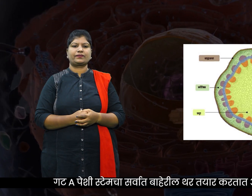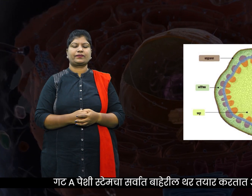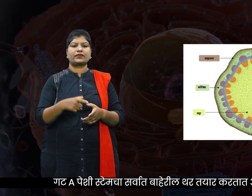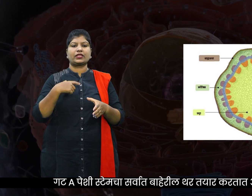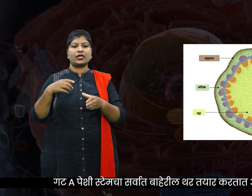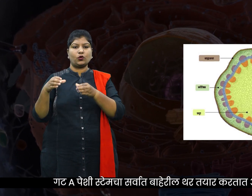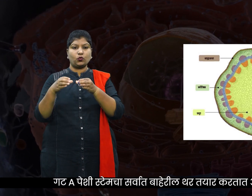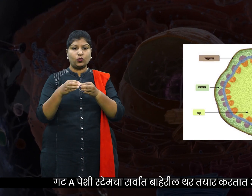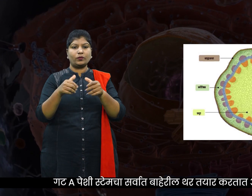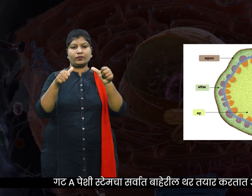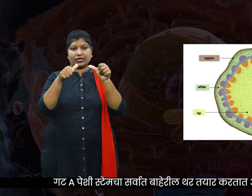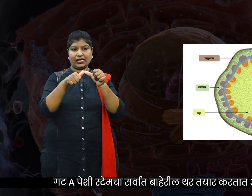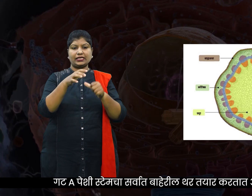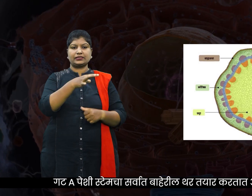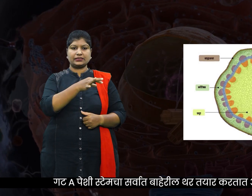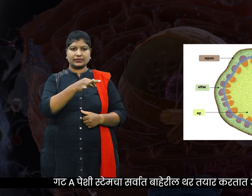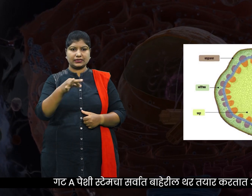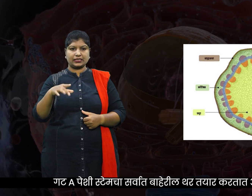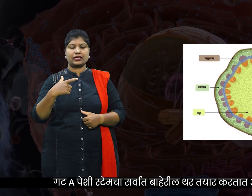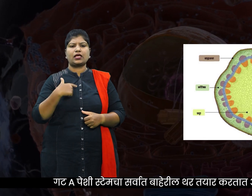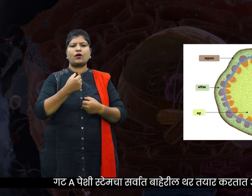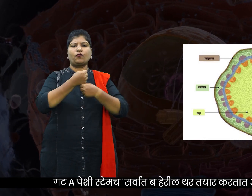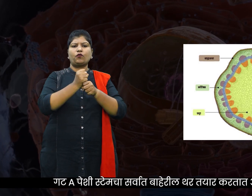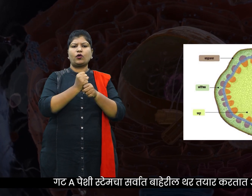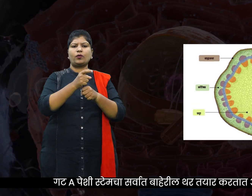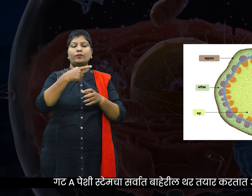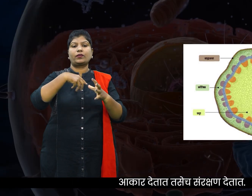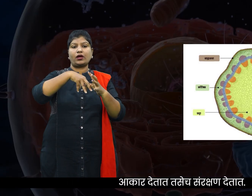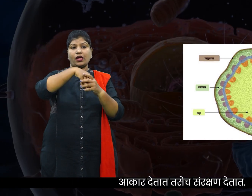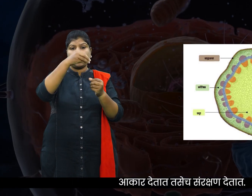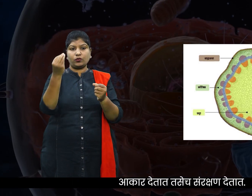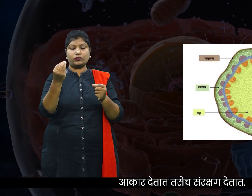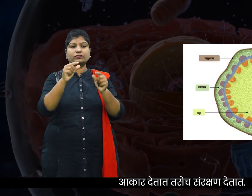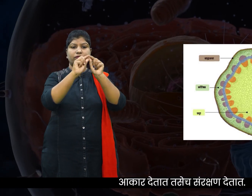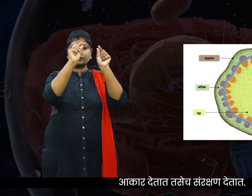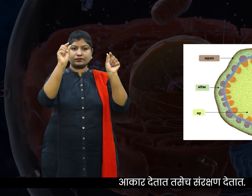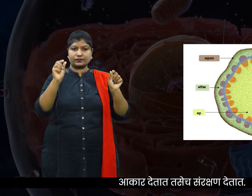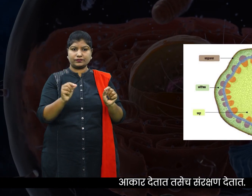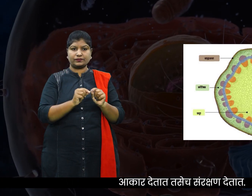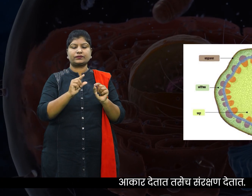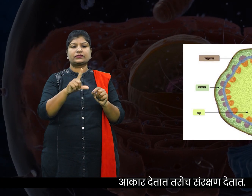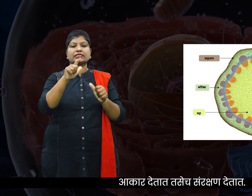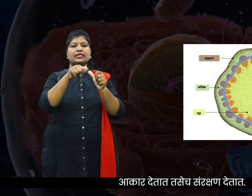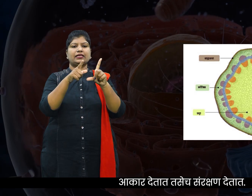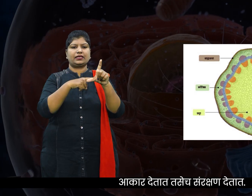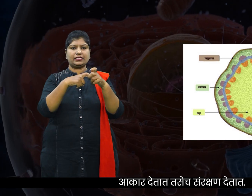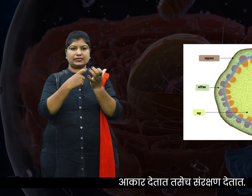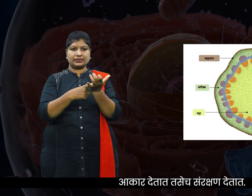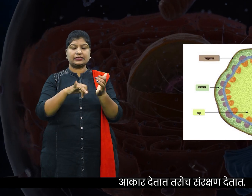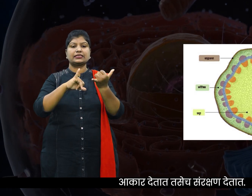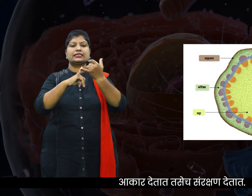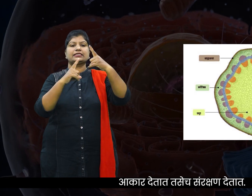गट ए पेशी स्टेमचा सर्वात बाहेरील थर तयार करतात आणि ते स्टेमला आकार देतात, तसेच संरक्षण देतात.